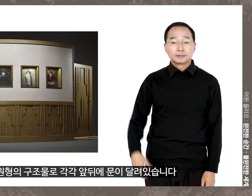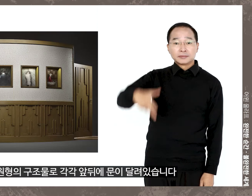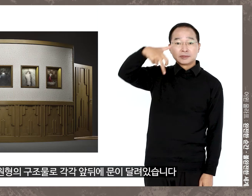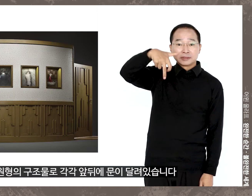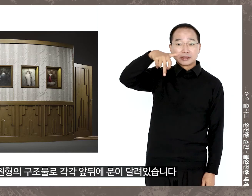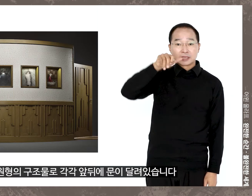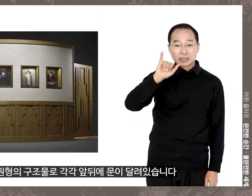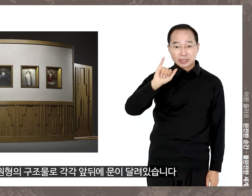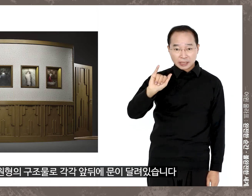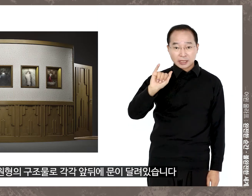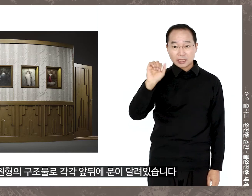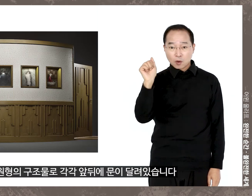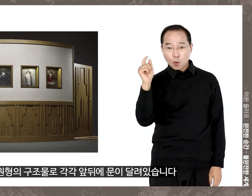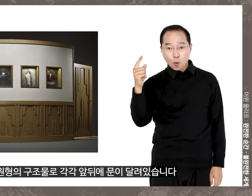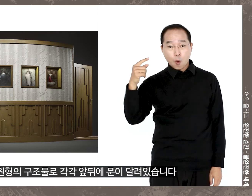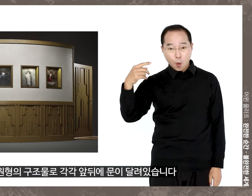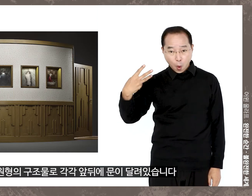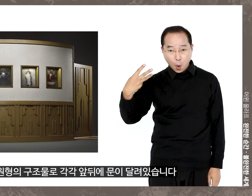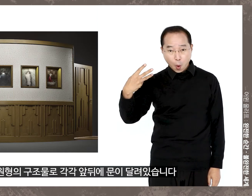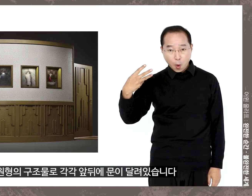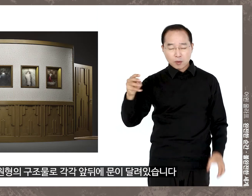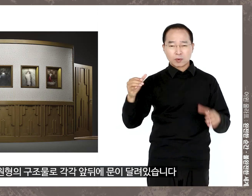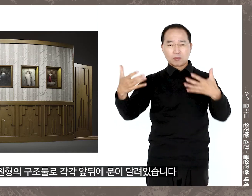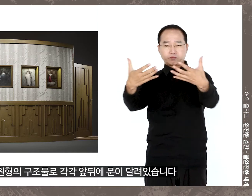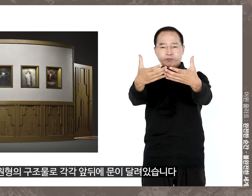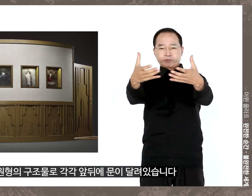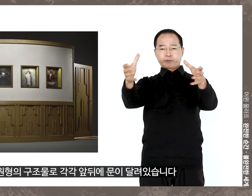키홀은 타원형의 구조물로